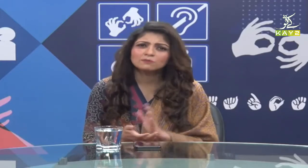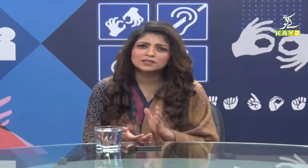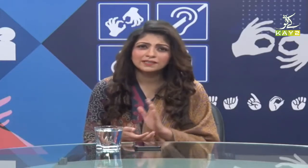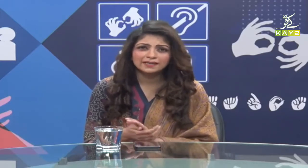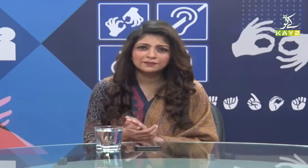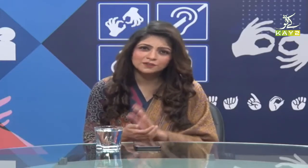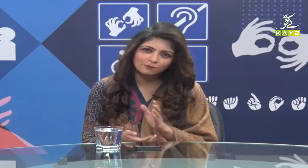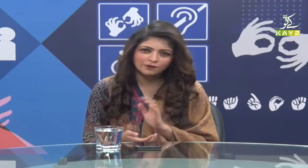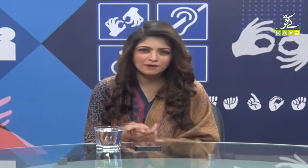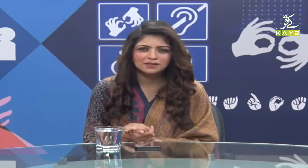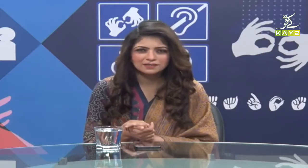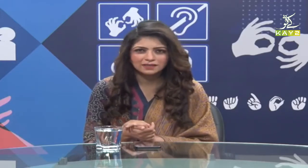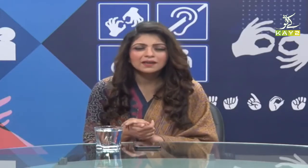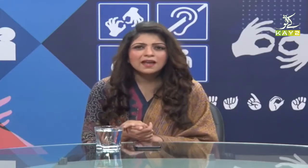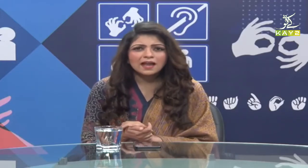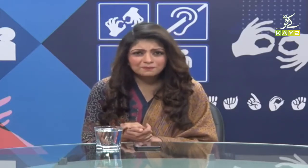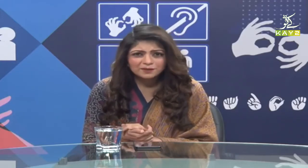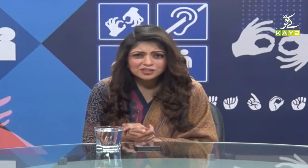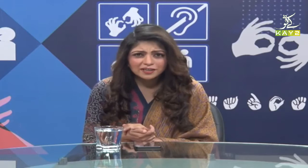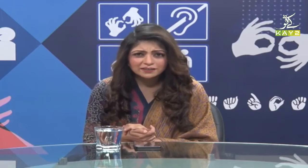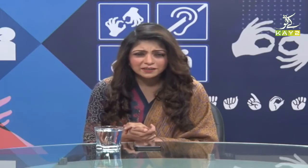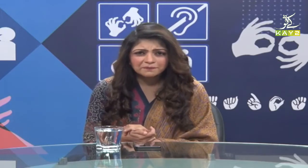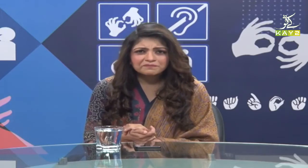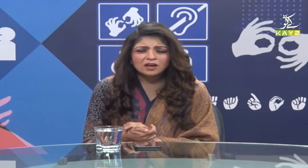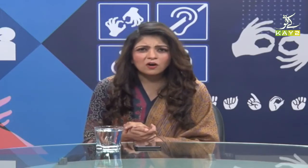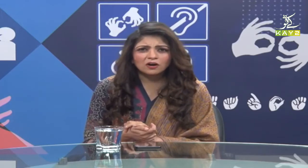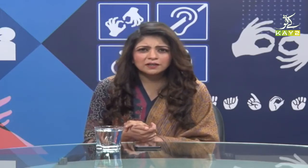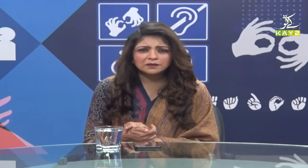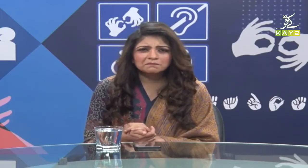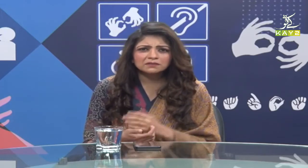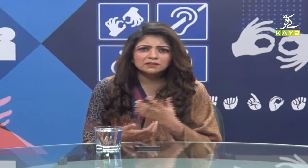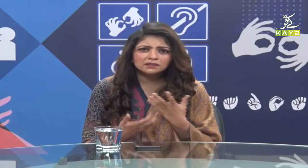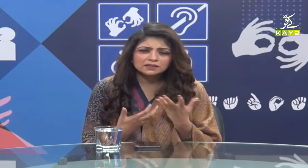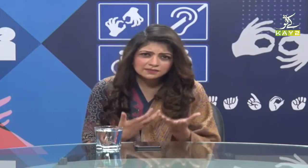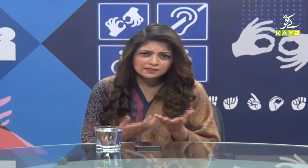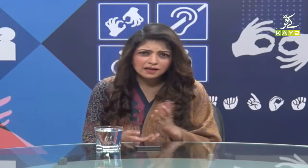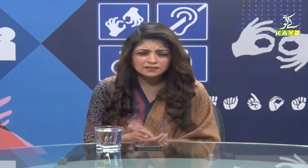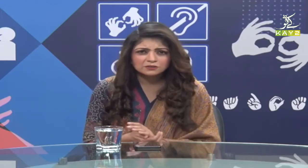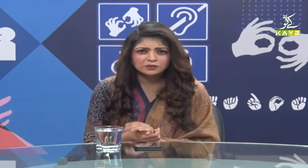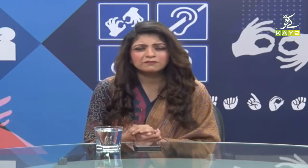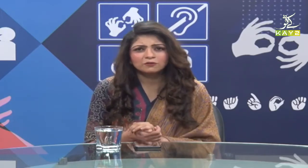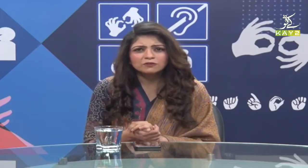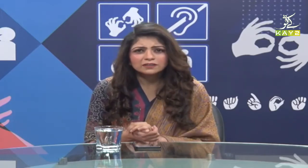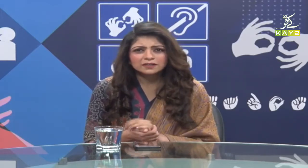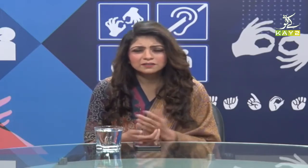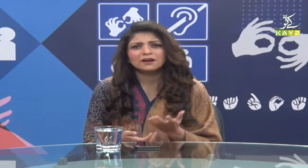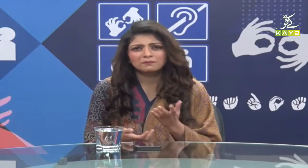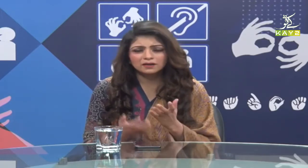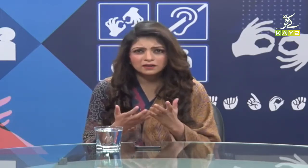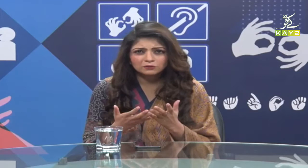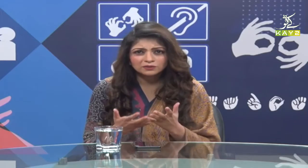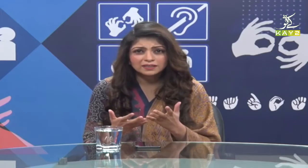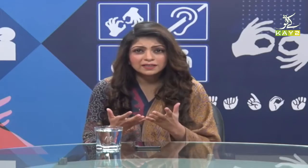है, हम उसके टैलेंट को इस प्रोग्राम के ज़रिए अप्रिशिएट करें। और इसके साथ साथ जो डेफ़ लोगों की तरफ से